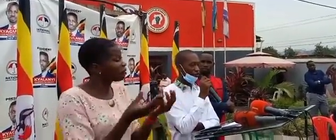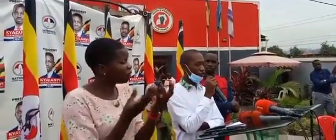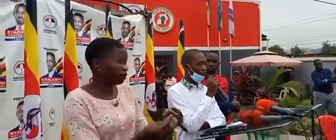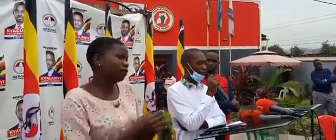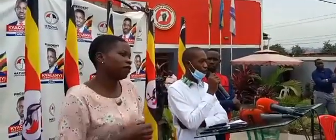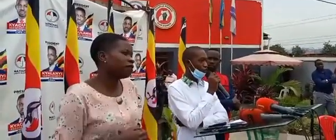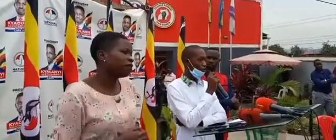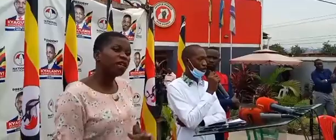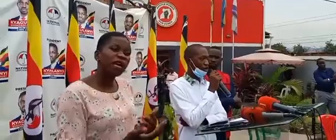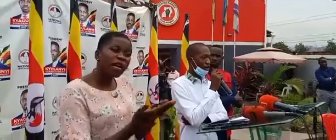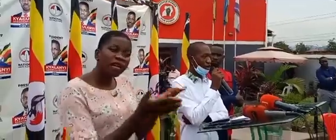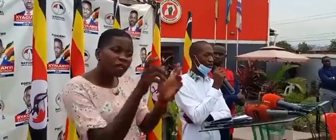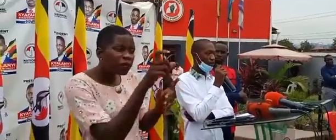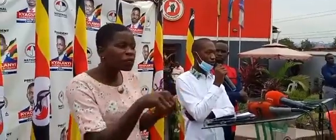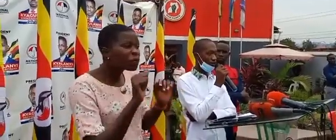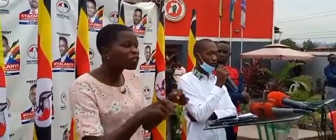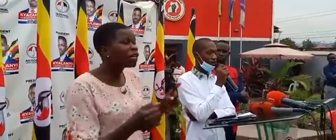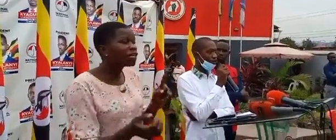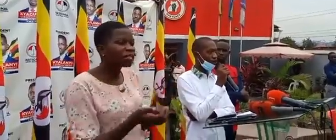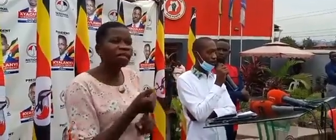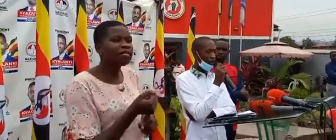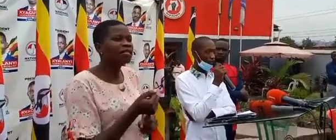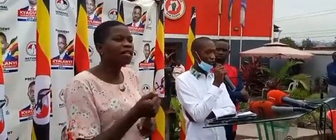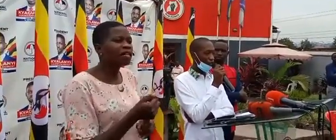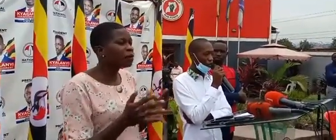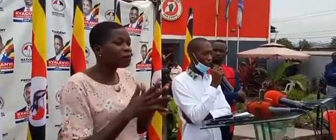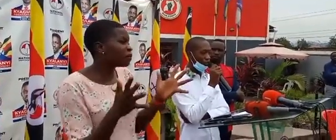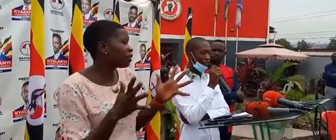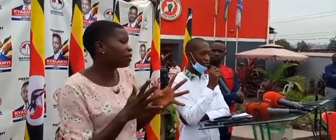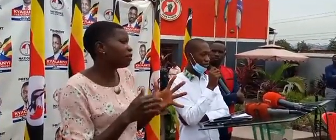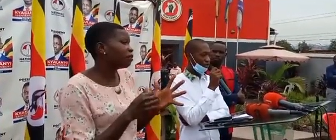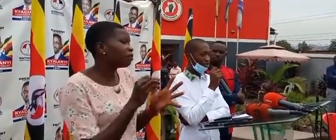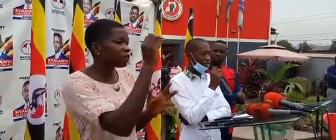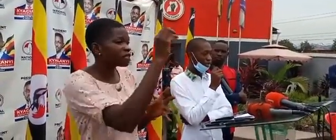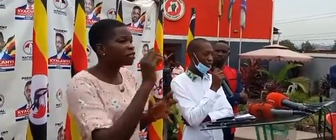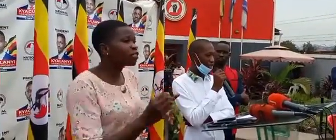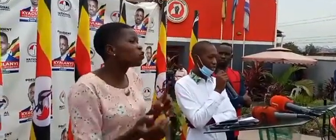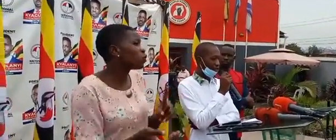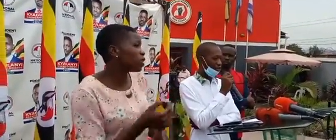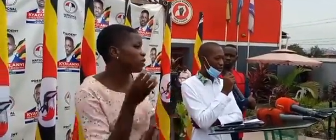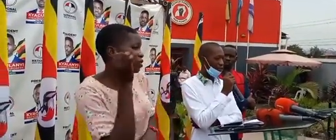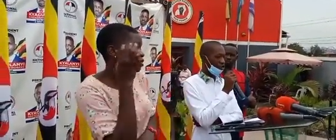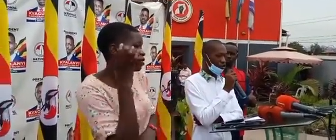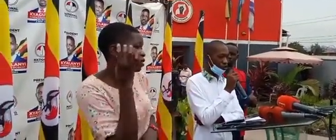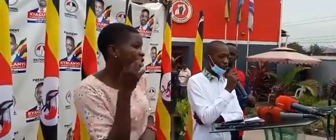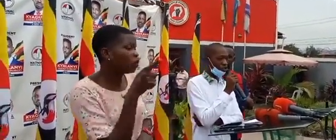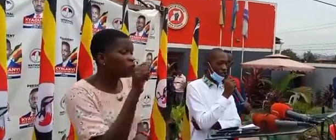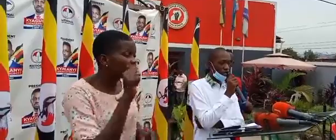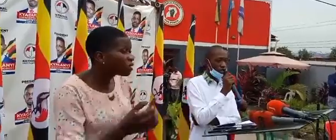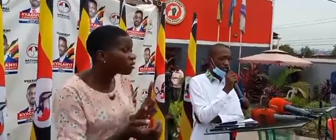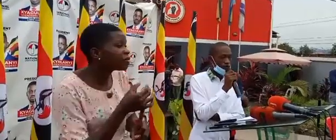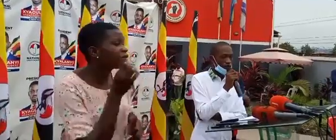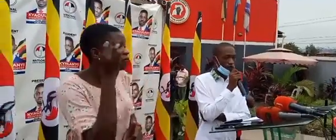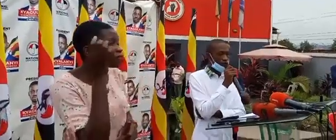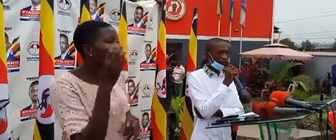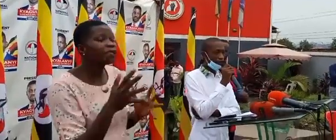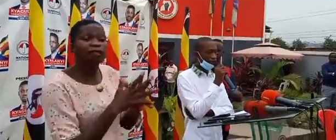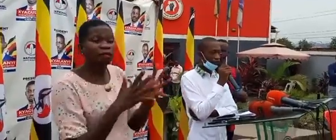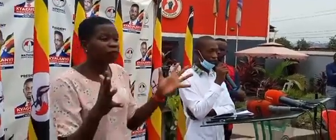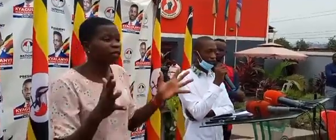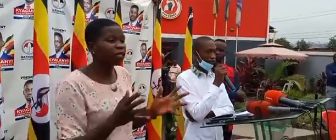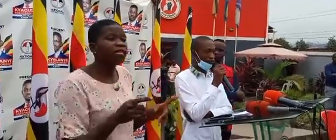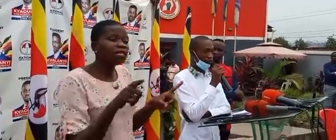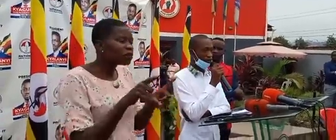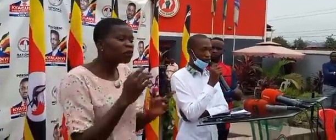nyo buli muntu abera ku risk yokubanga afuna birote byatategero bali atagena nabyo nokusingira ddala kya abantu abalyo